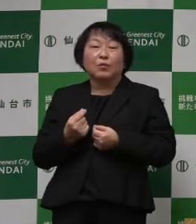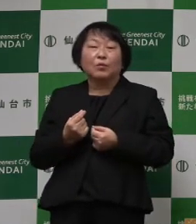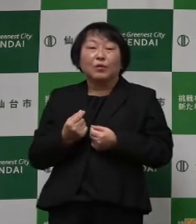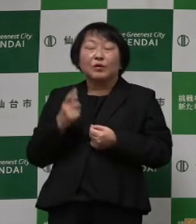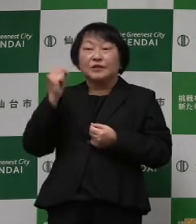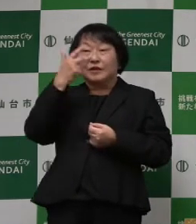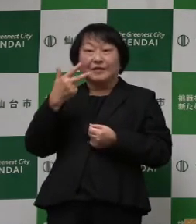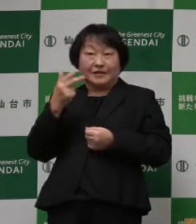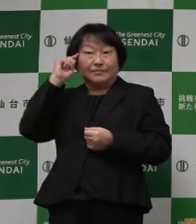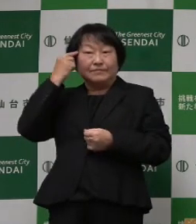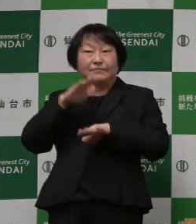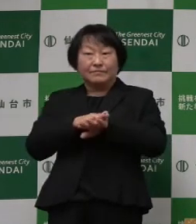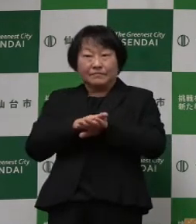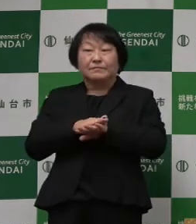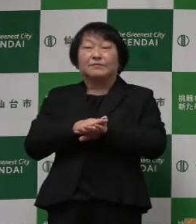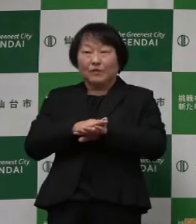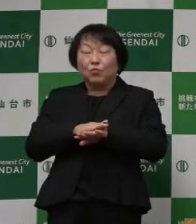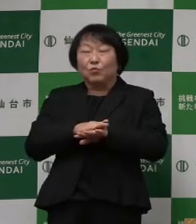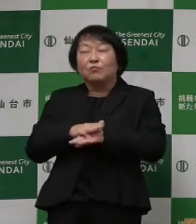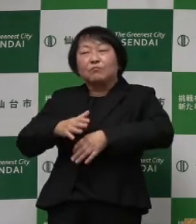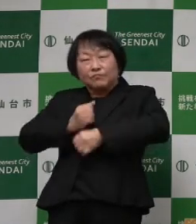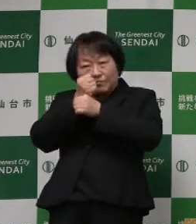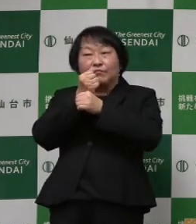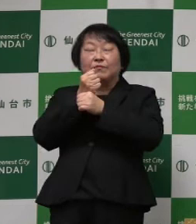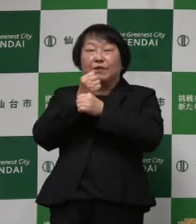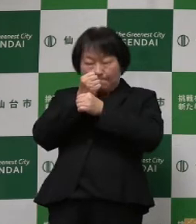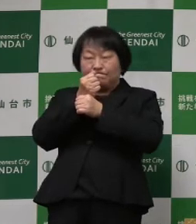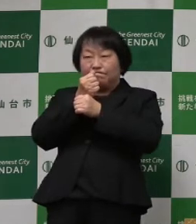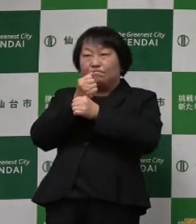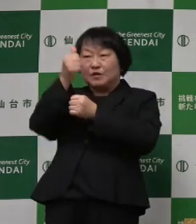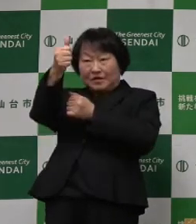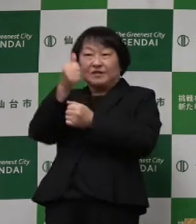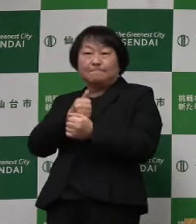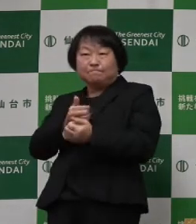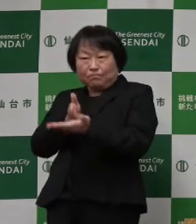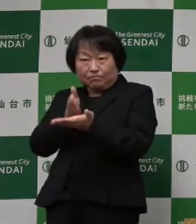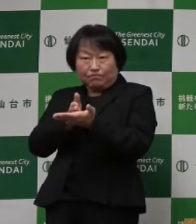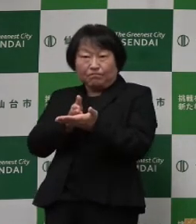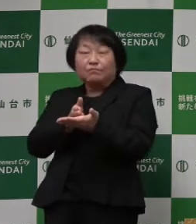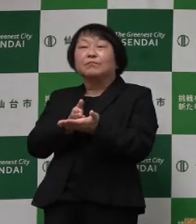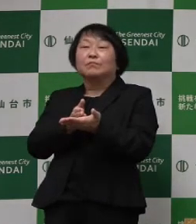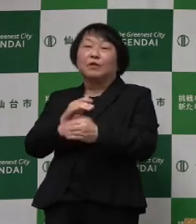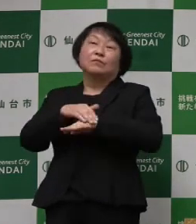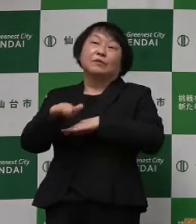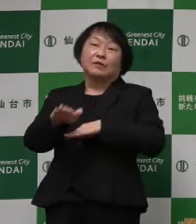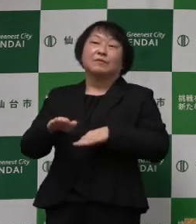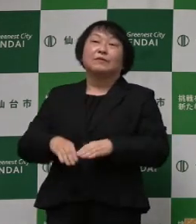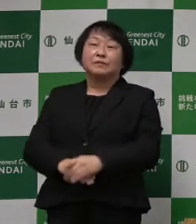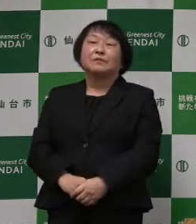仙台市の考え方というのをまとまり次第知事に直接お話をさせていただこうというふうに思っているところ